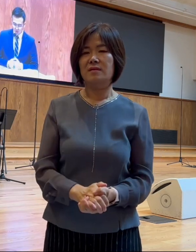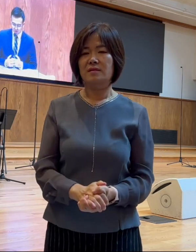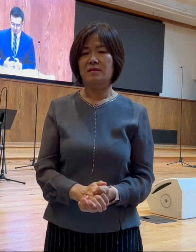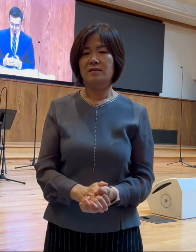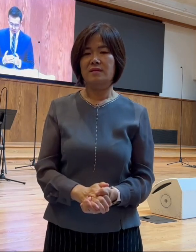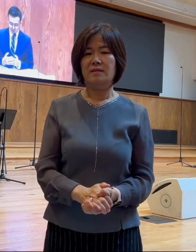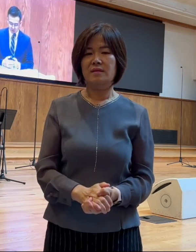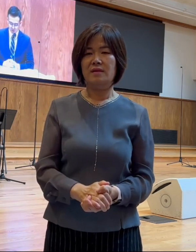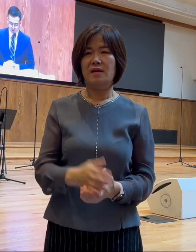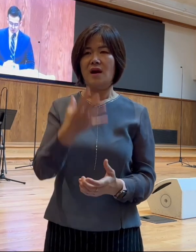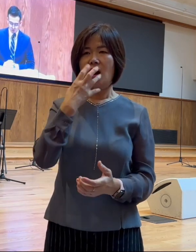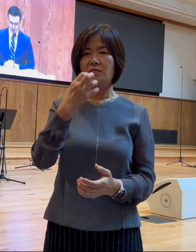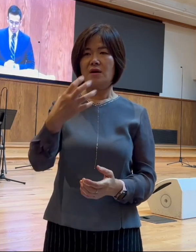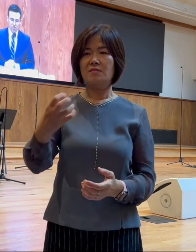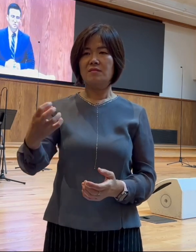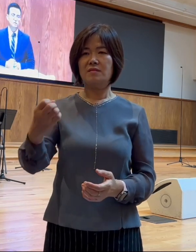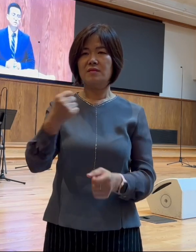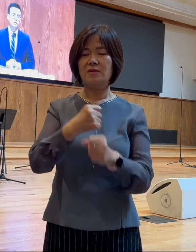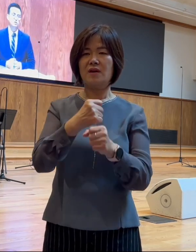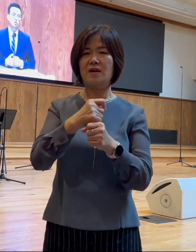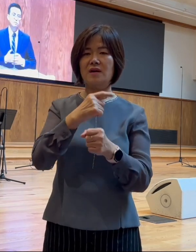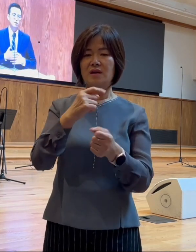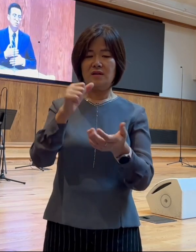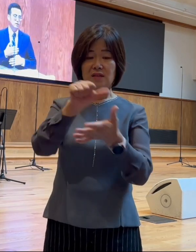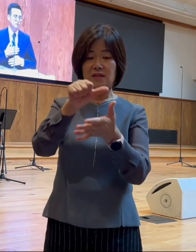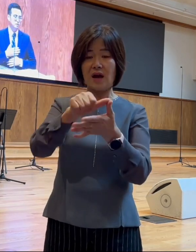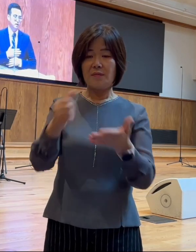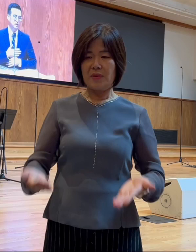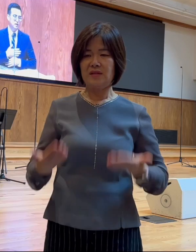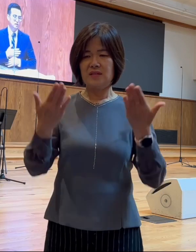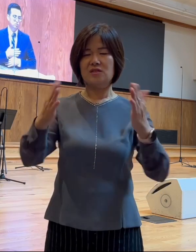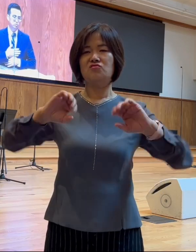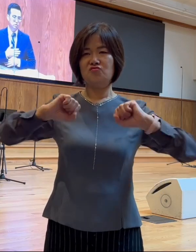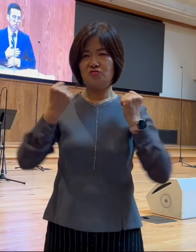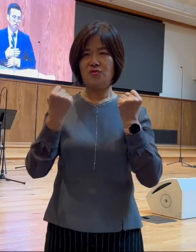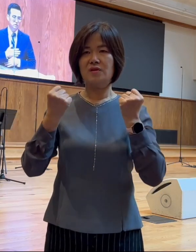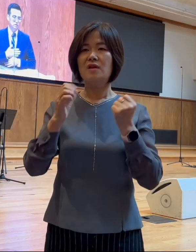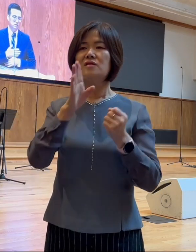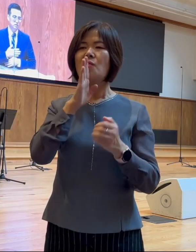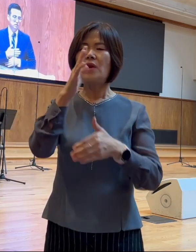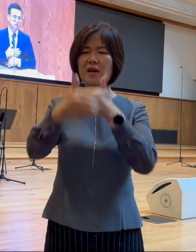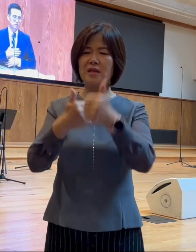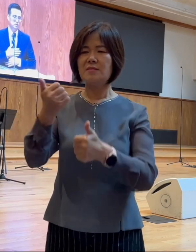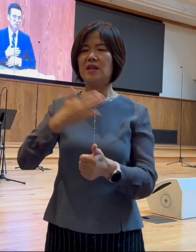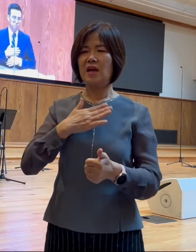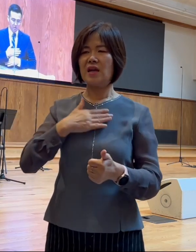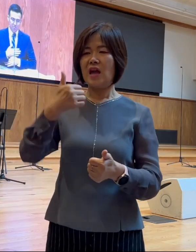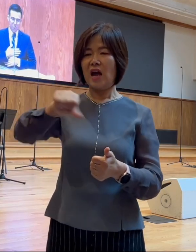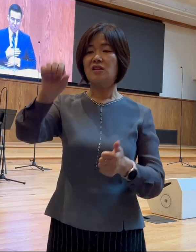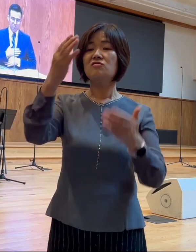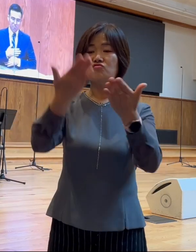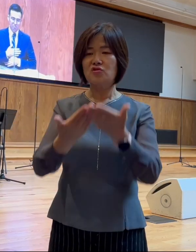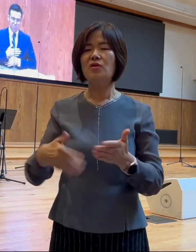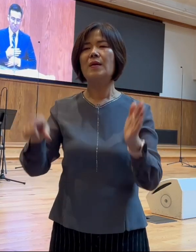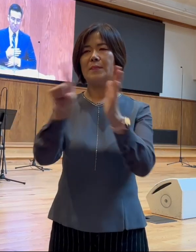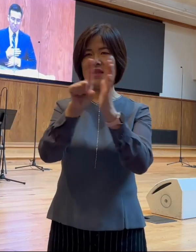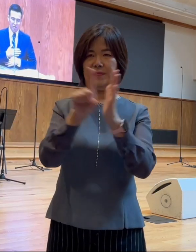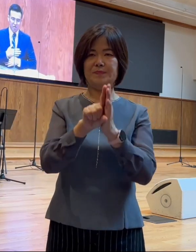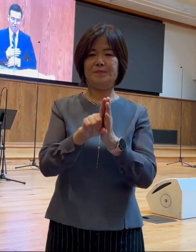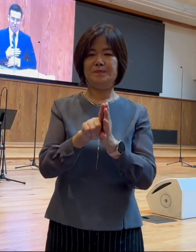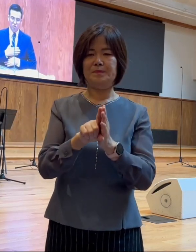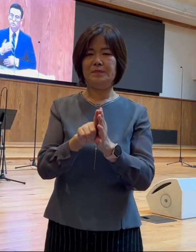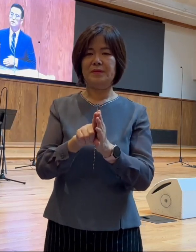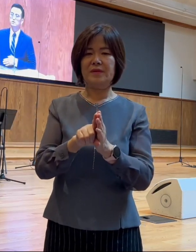그래서 아브라함이 이삭을 바친 이 순종의 사건은 정말로 하나님이 나에게 아들을 주실 거라는 그